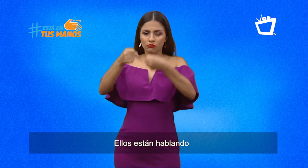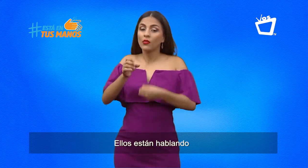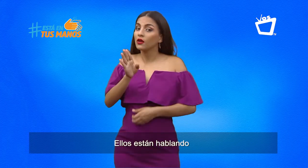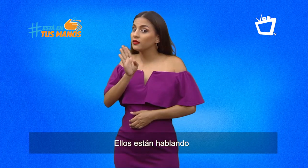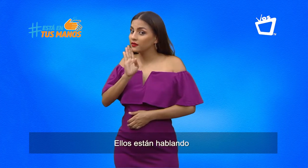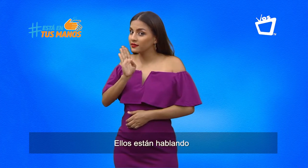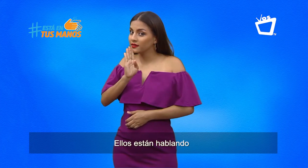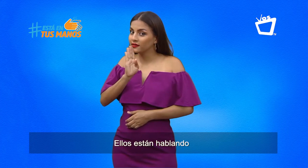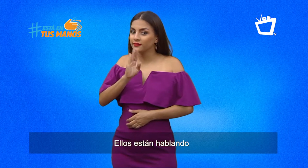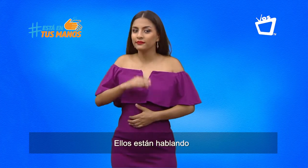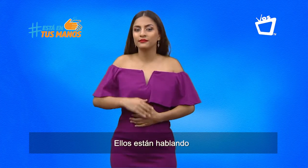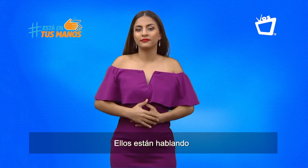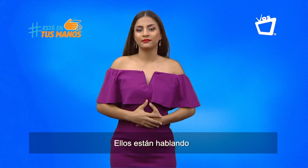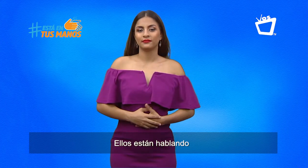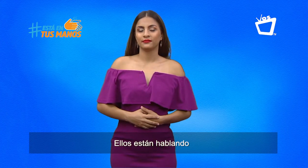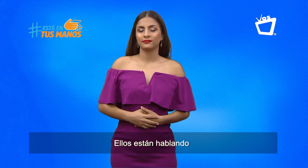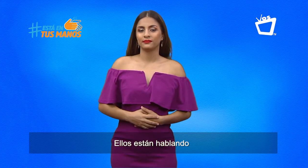ellos están hablando